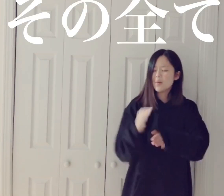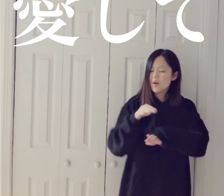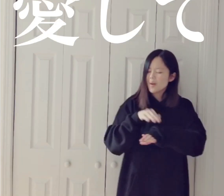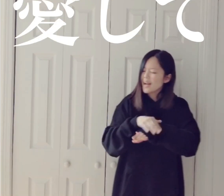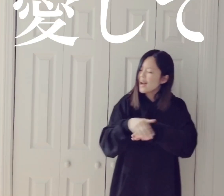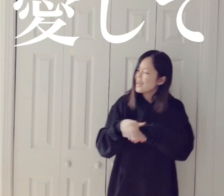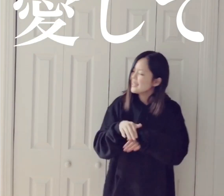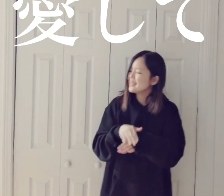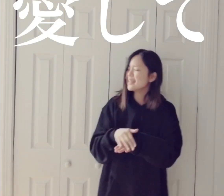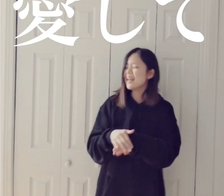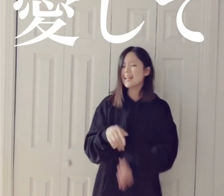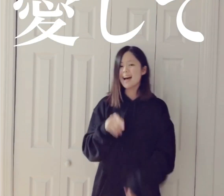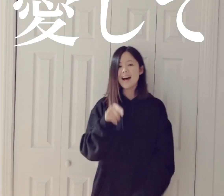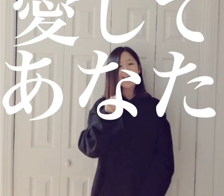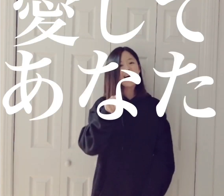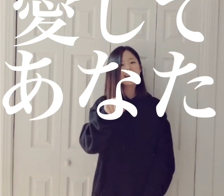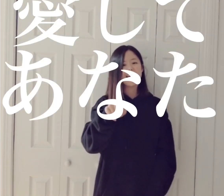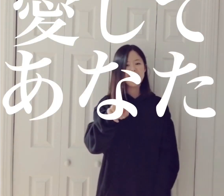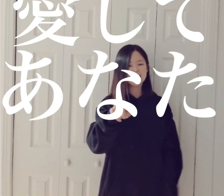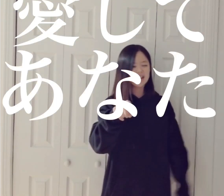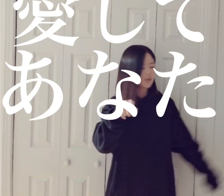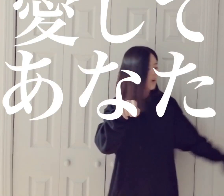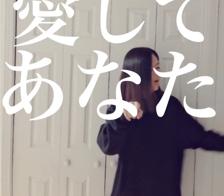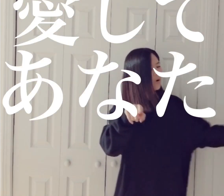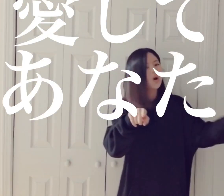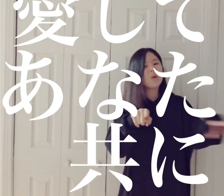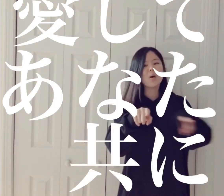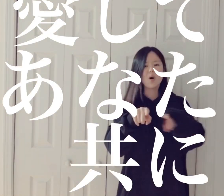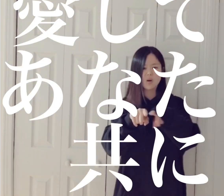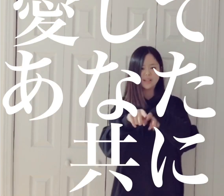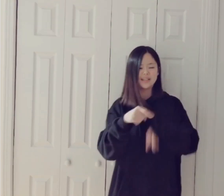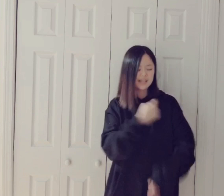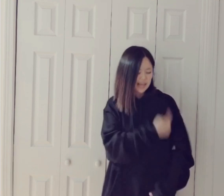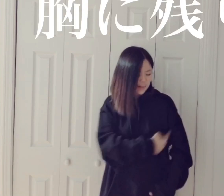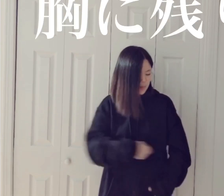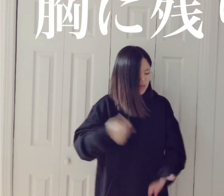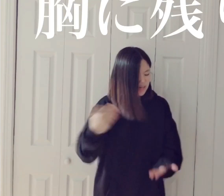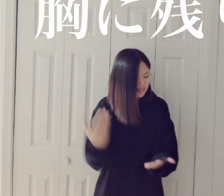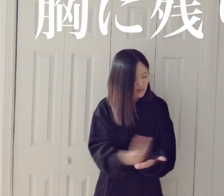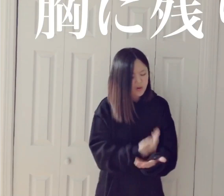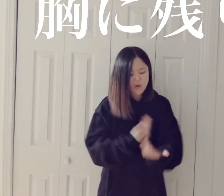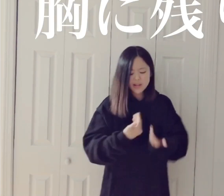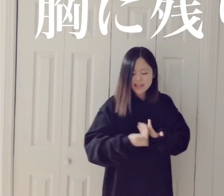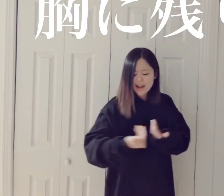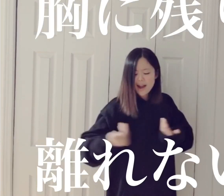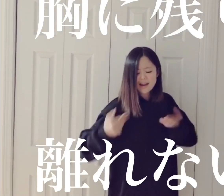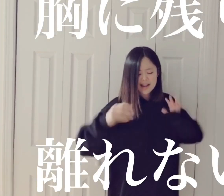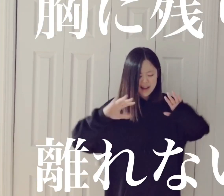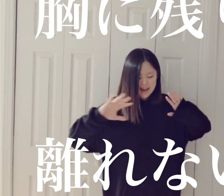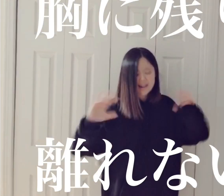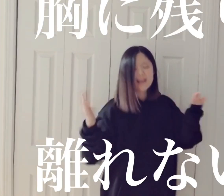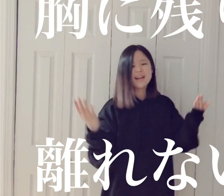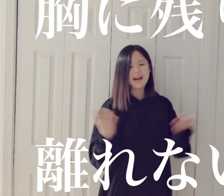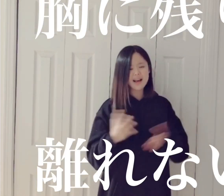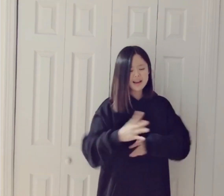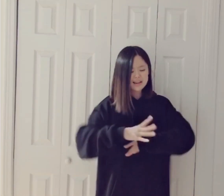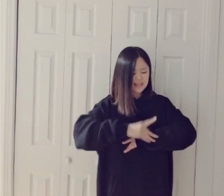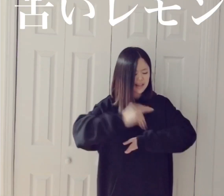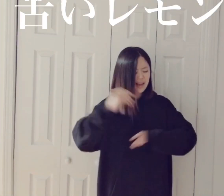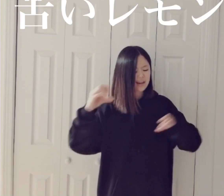を愛してたあなたと共に、胸に残り離れない苦い